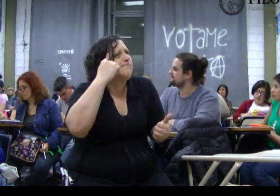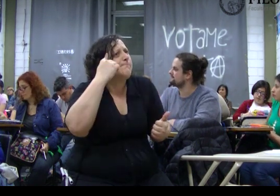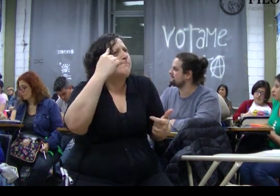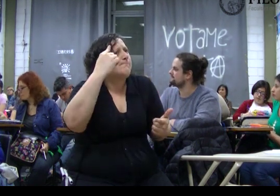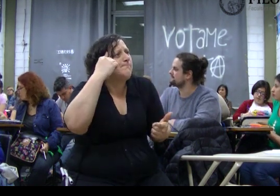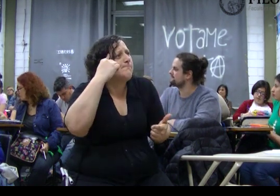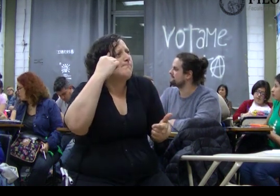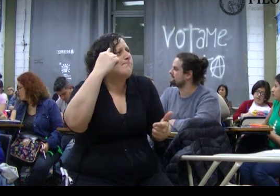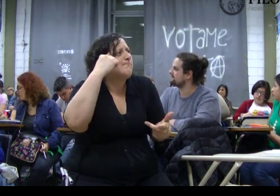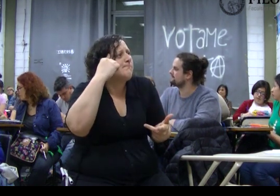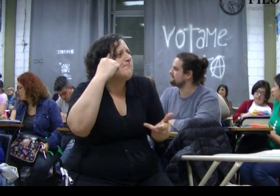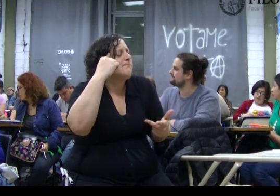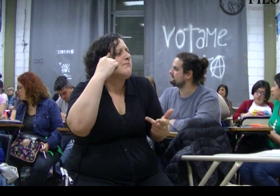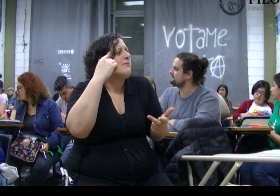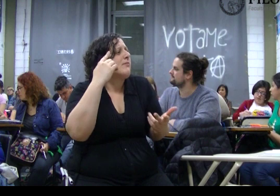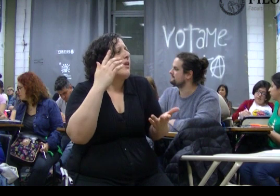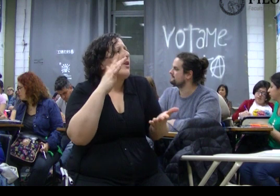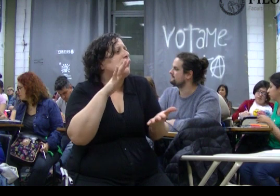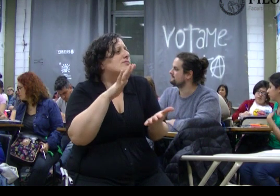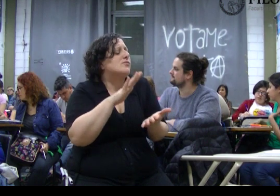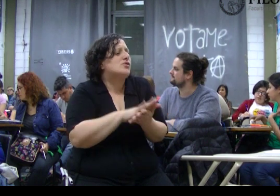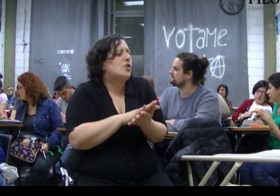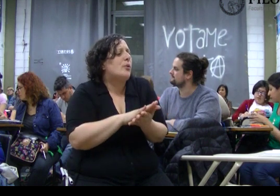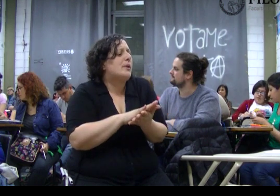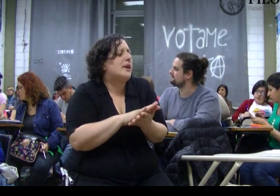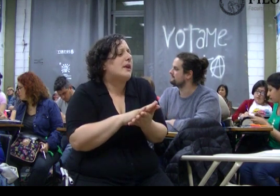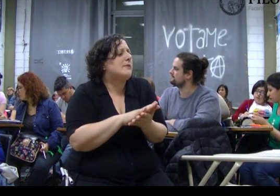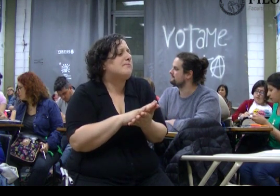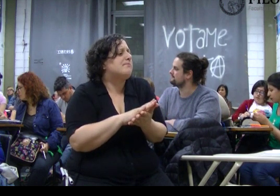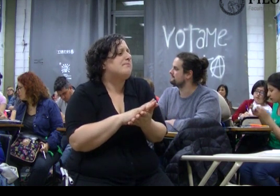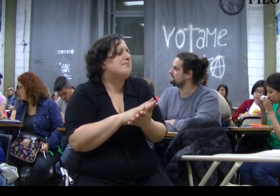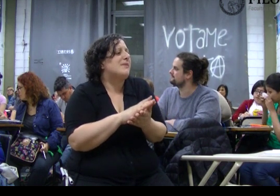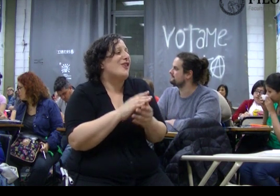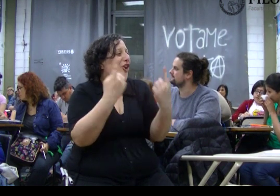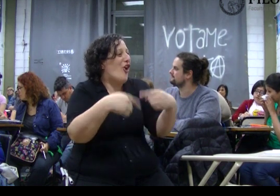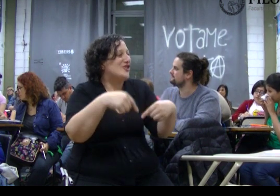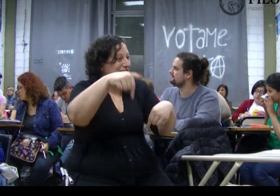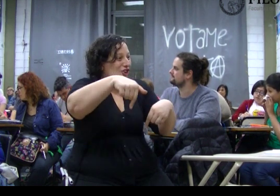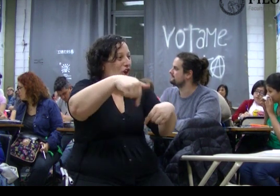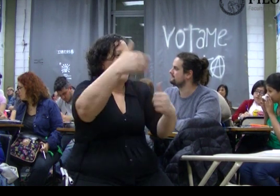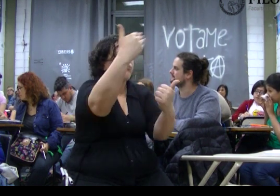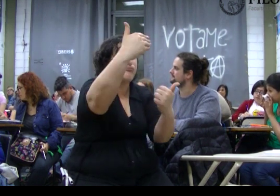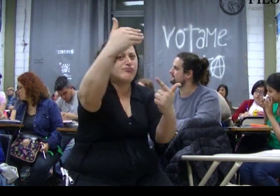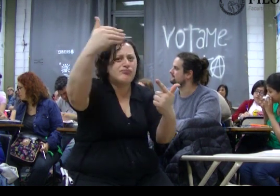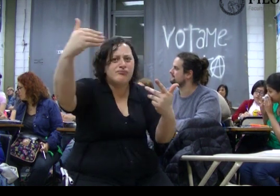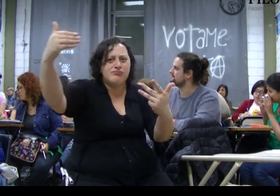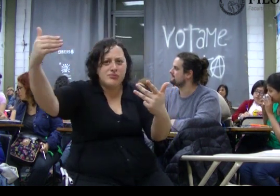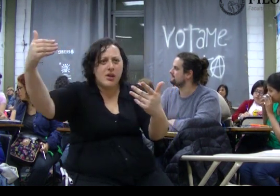Por las diferentes instancias que estuvimos trabajando en la actividad de hoy.